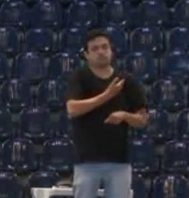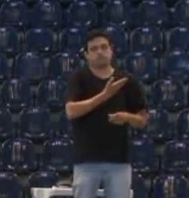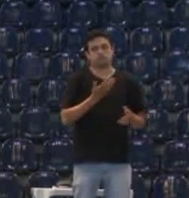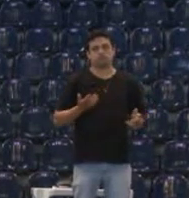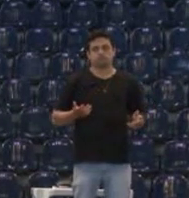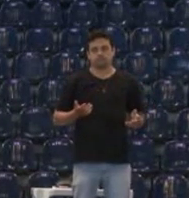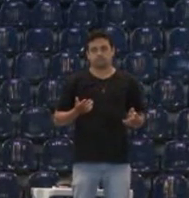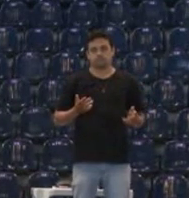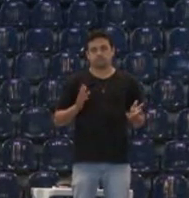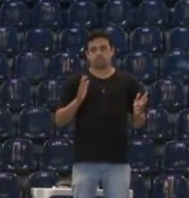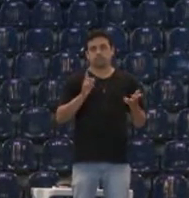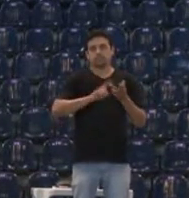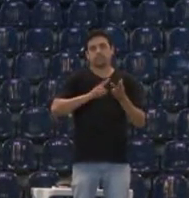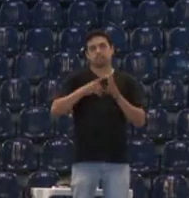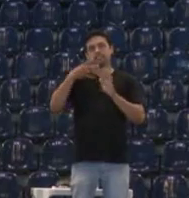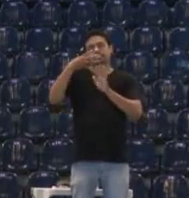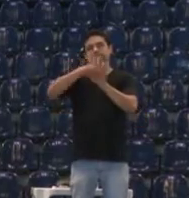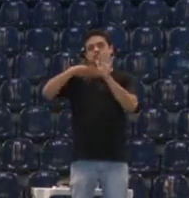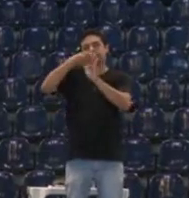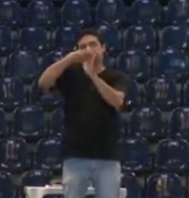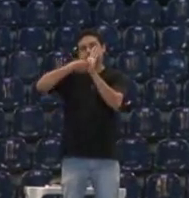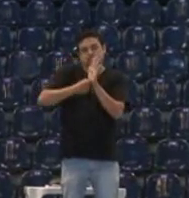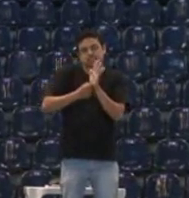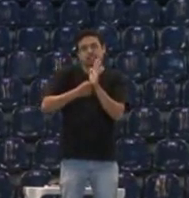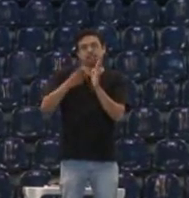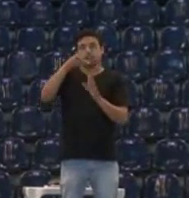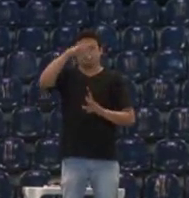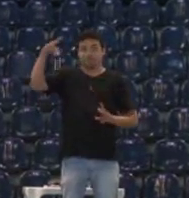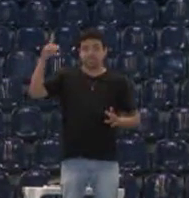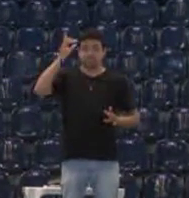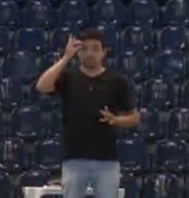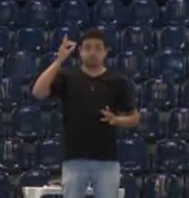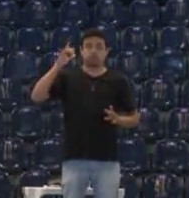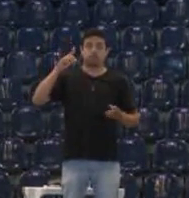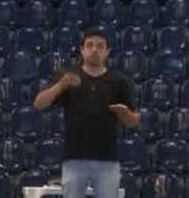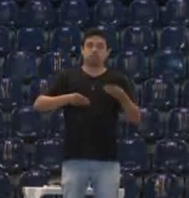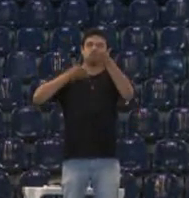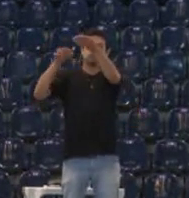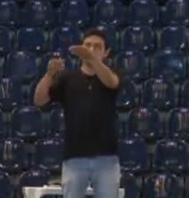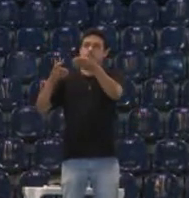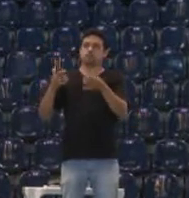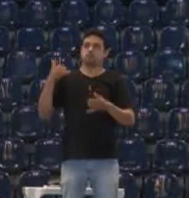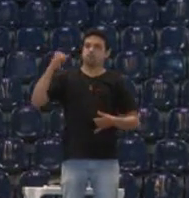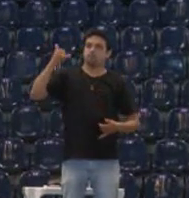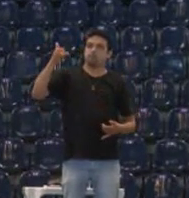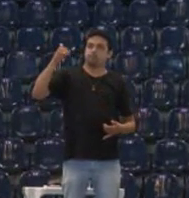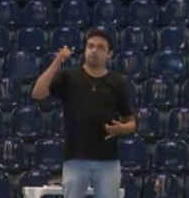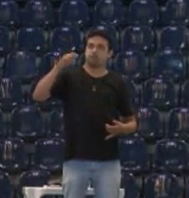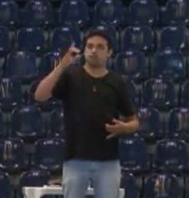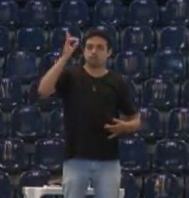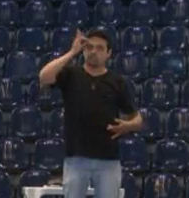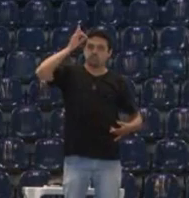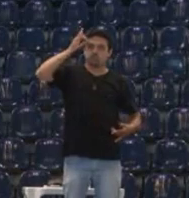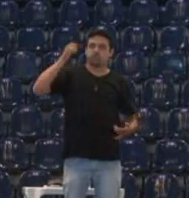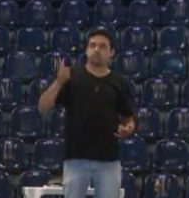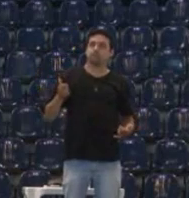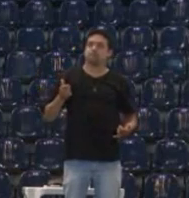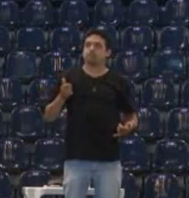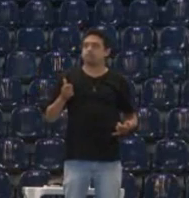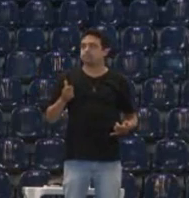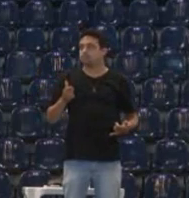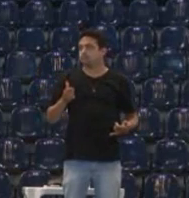nem vai escrever uma carta à presidenta da república dizendo design dilmão nunca